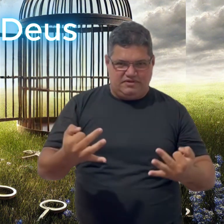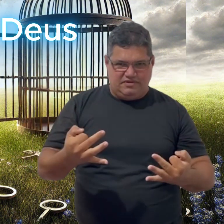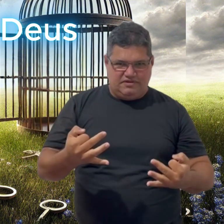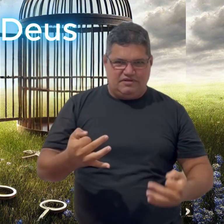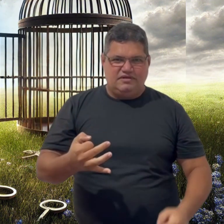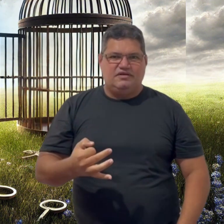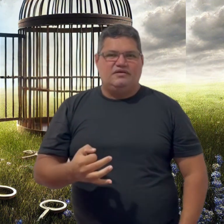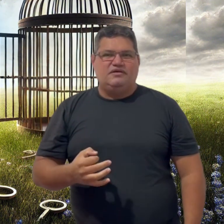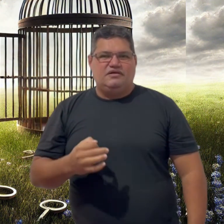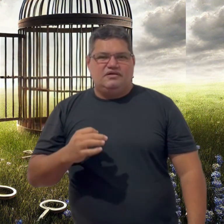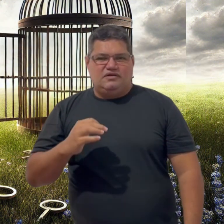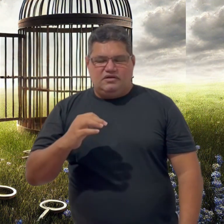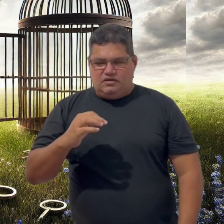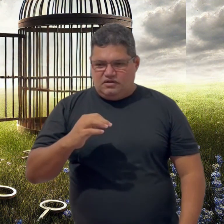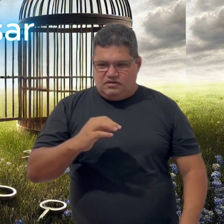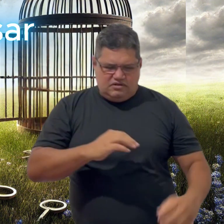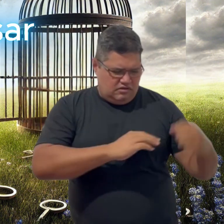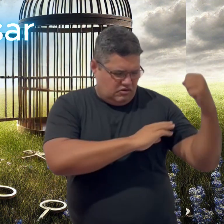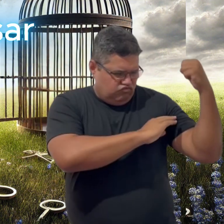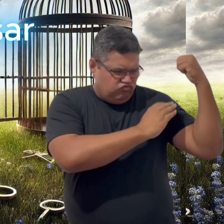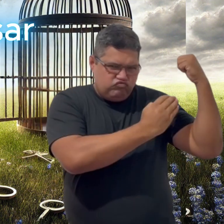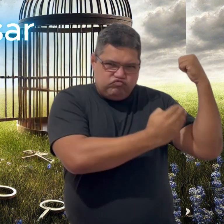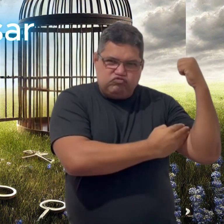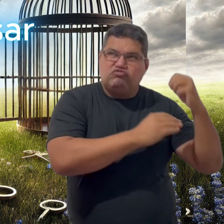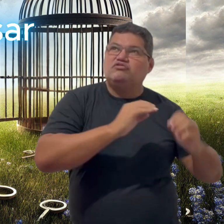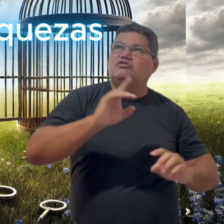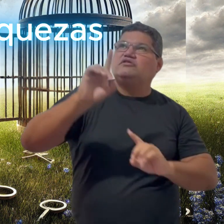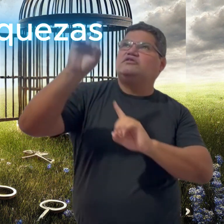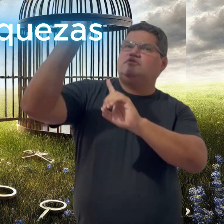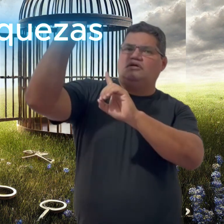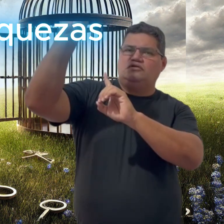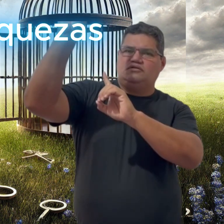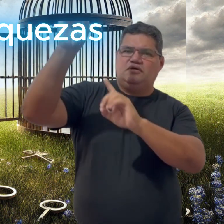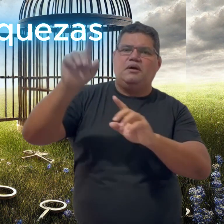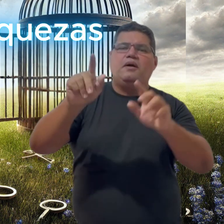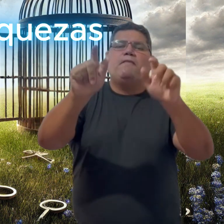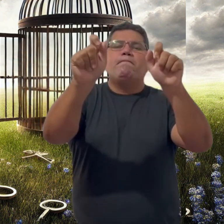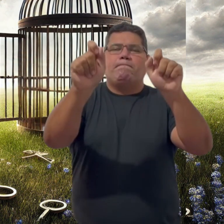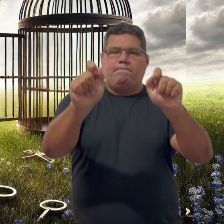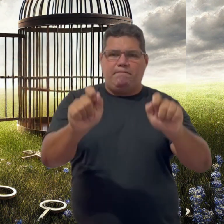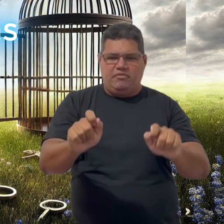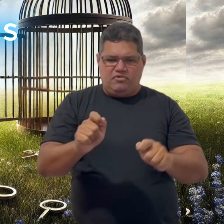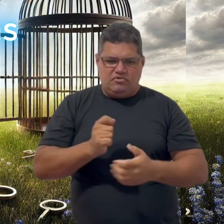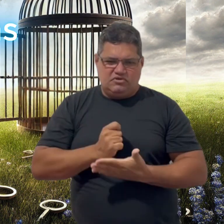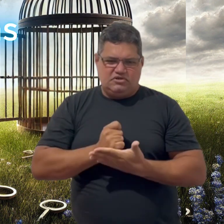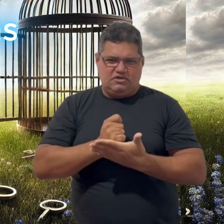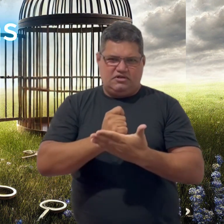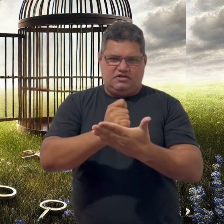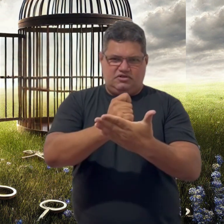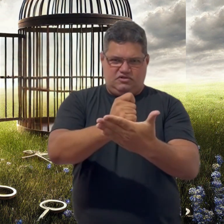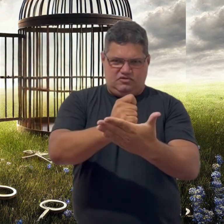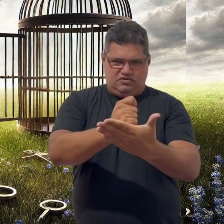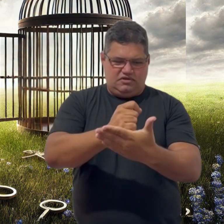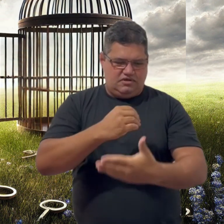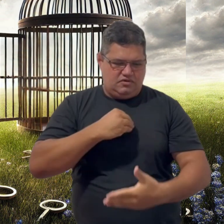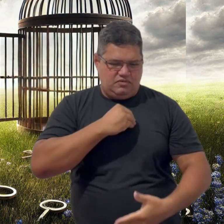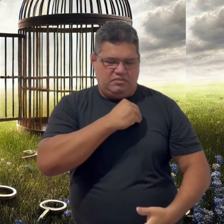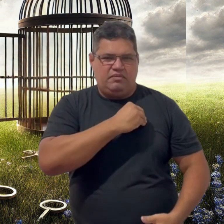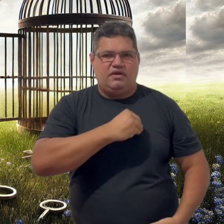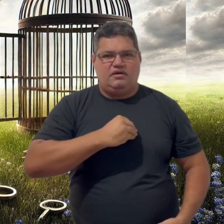Deus pode compensar as nossas fraquezas humanas,